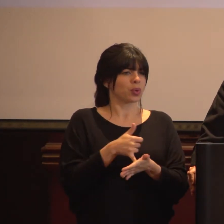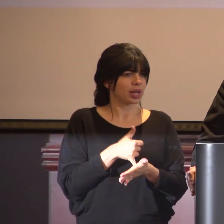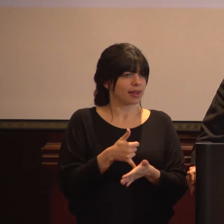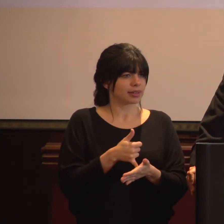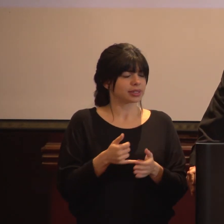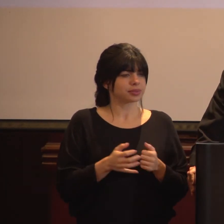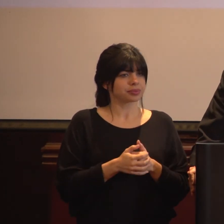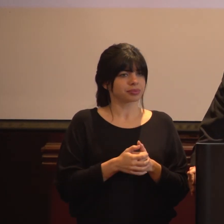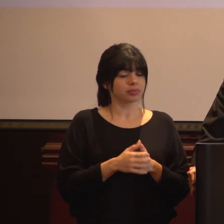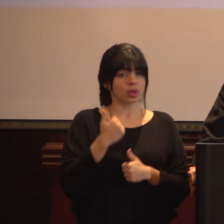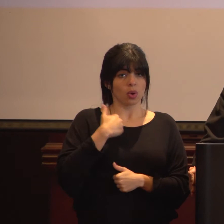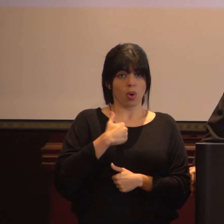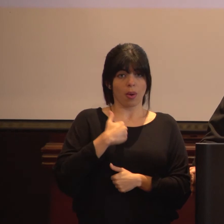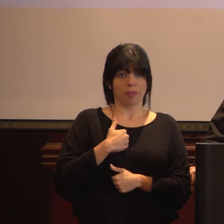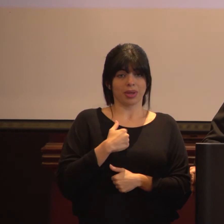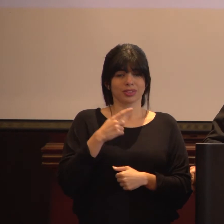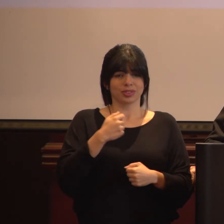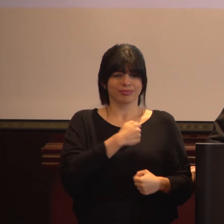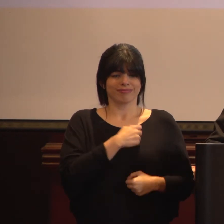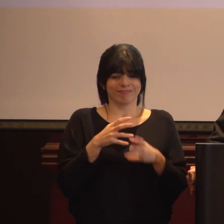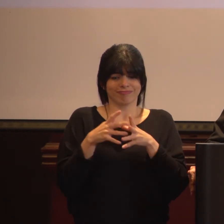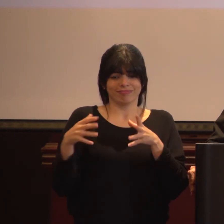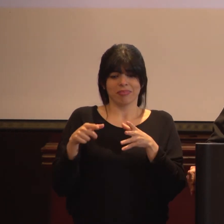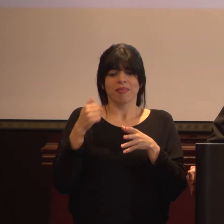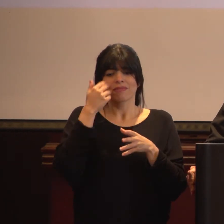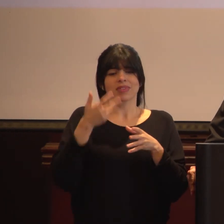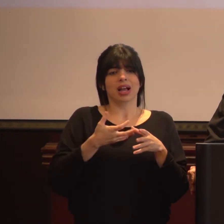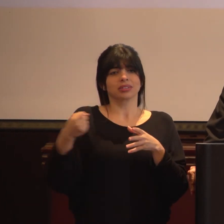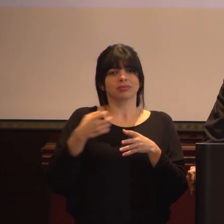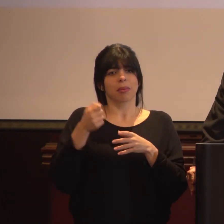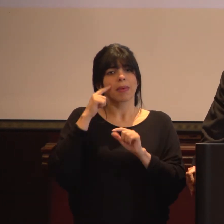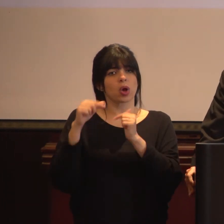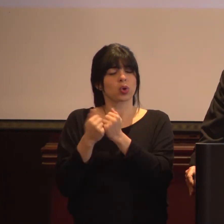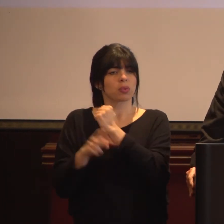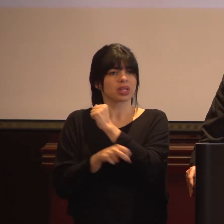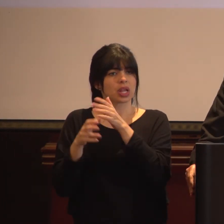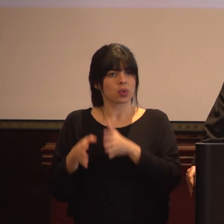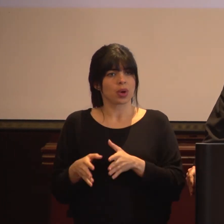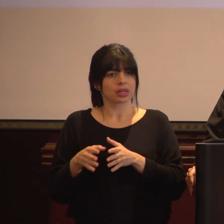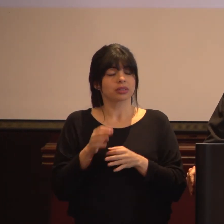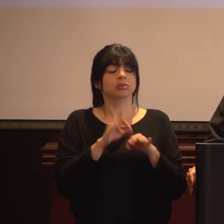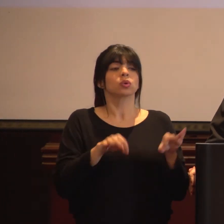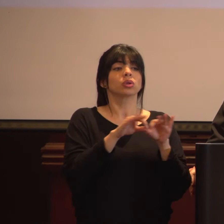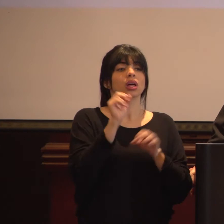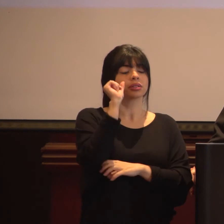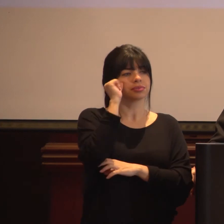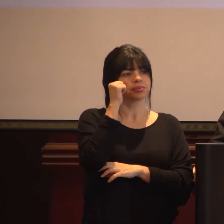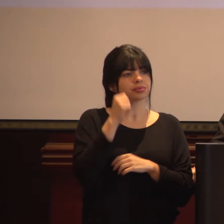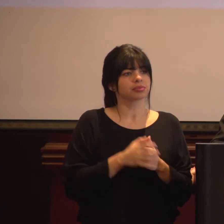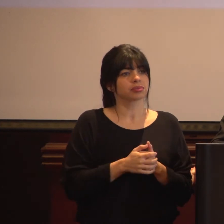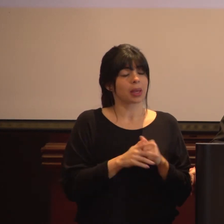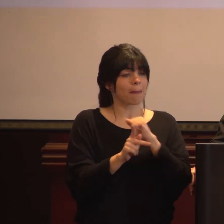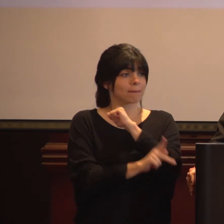vulnerables los hombres son un ejército reserva para el crimen organizado y las pandillas es preciso recordar